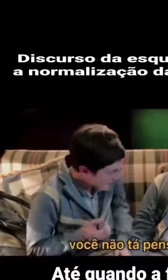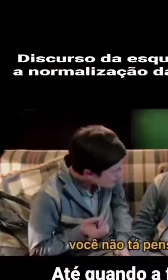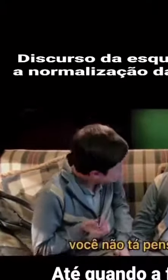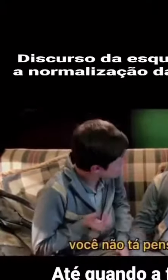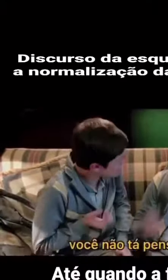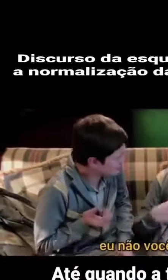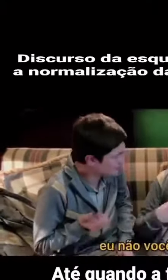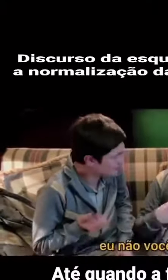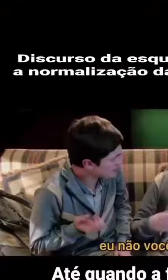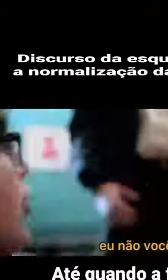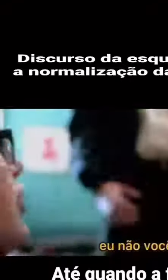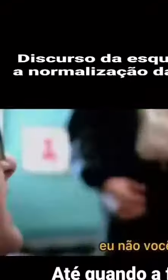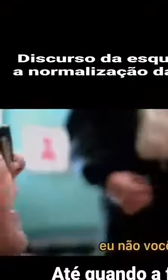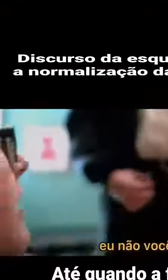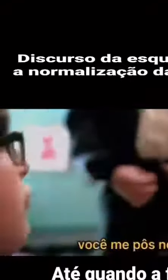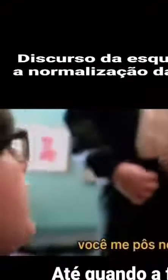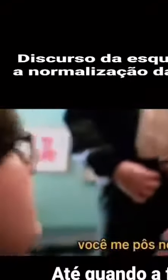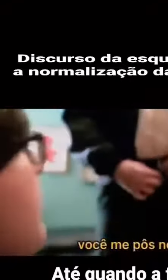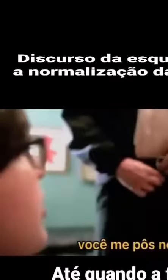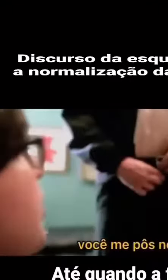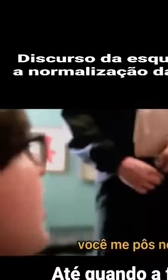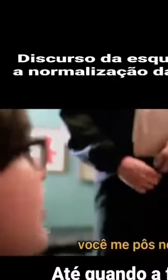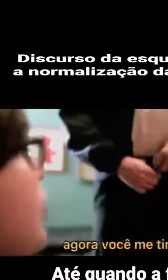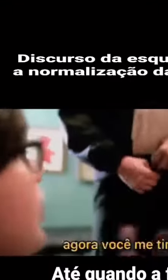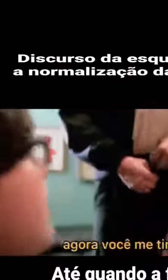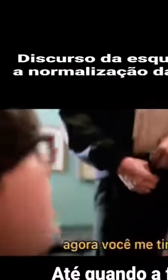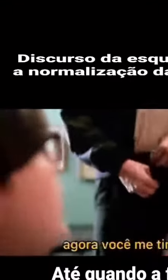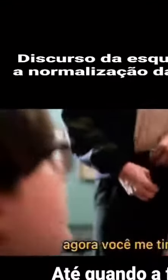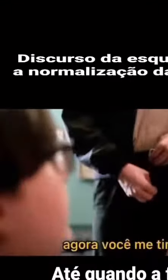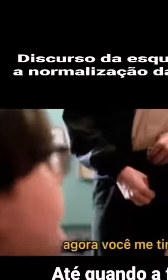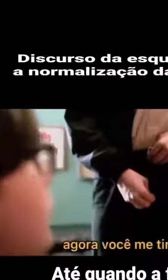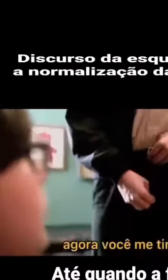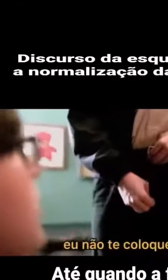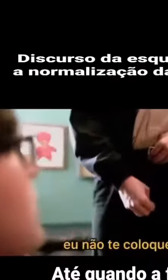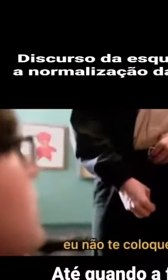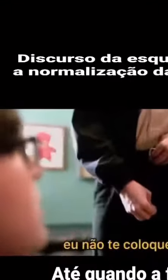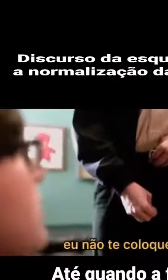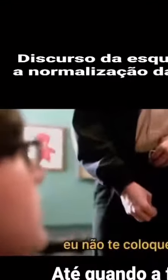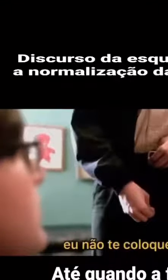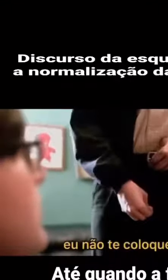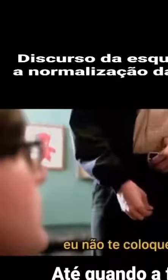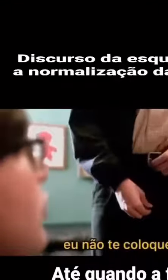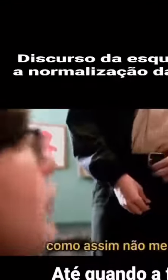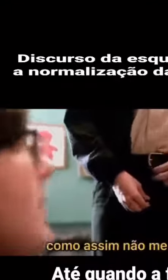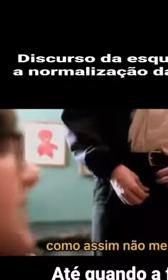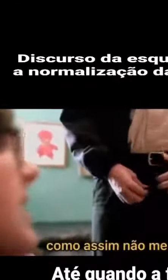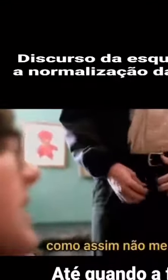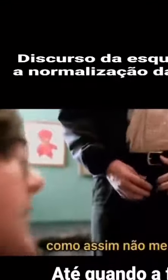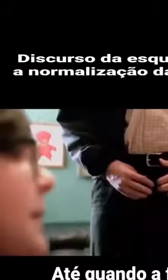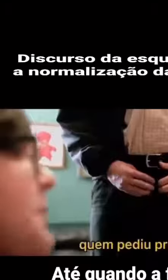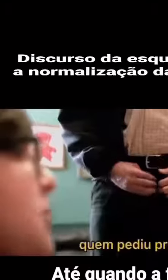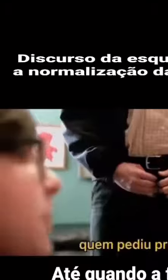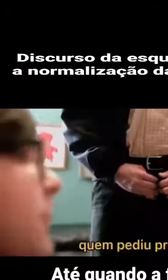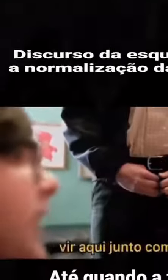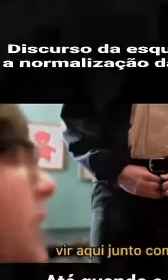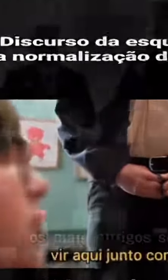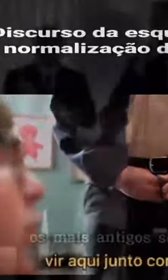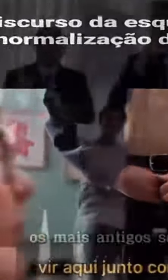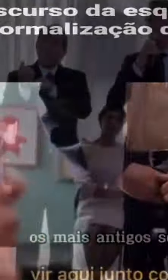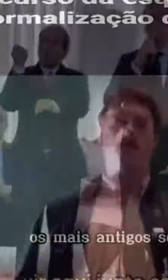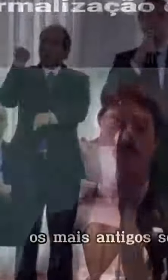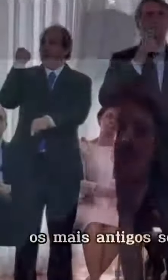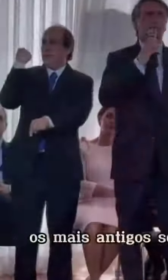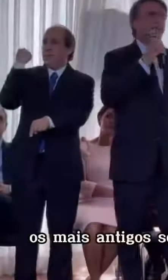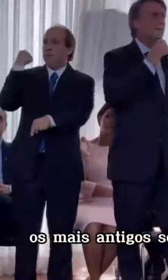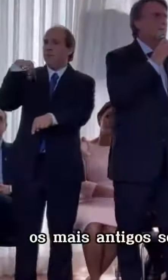Você não tá pensando... Eu não, você! Você me pôs nessa, agora você me tira, Pedro! Eu não te coloquei em nada, Pedro! Como você não me colocou? Quem pediu pra eu vir aqui